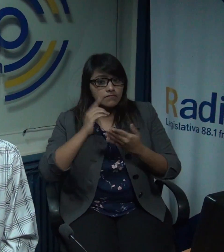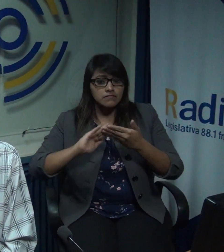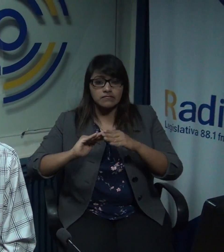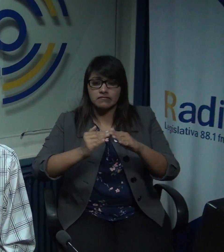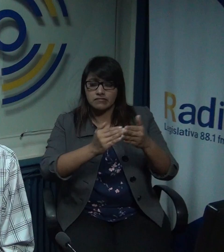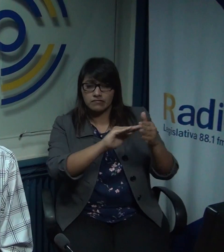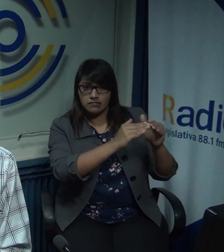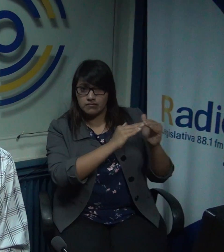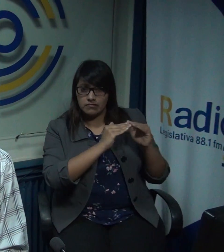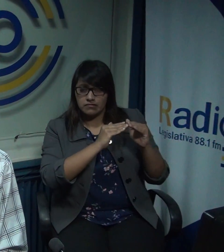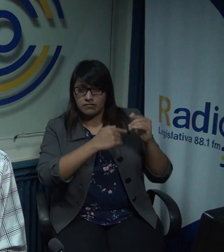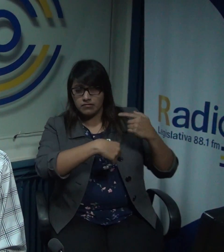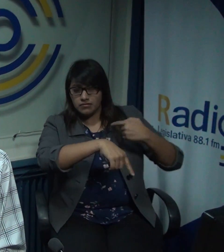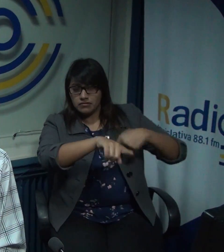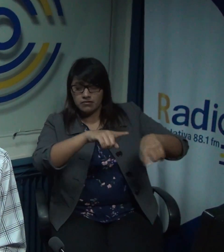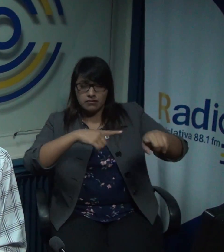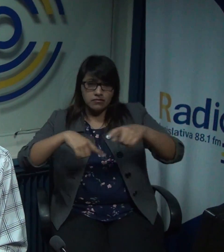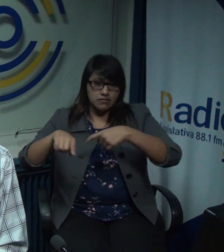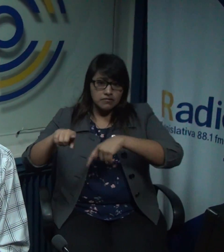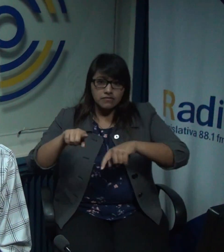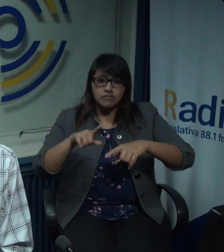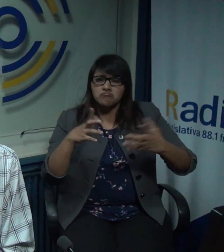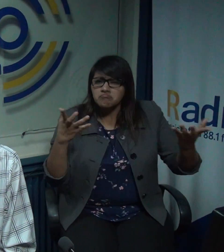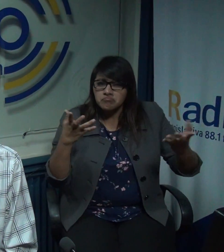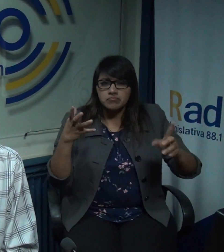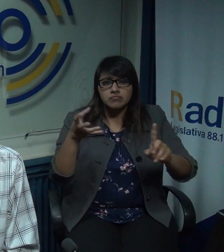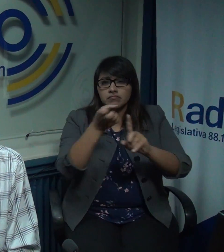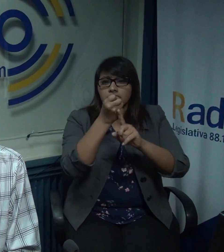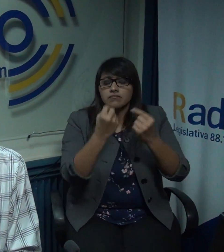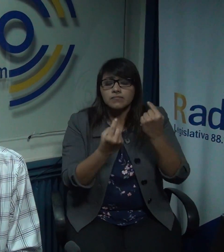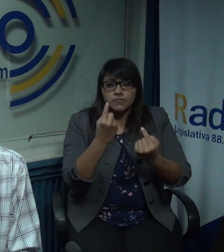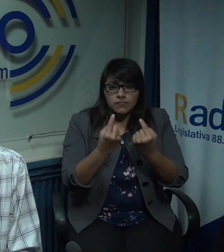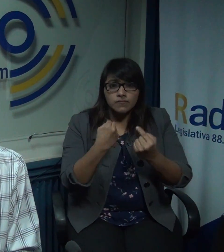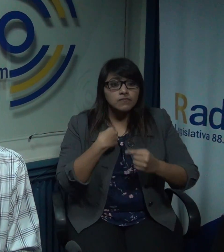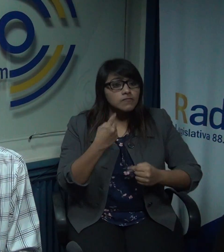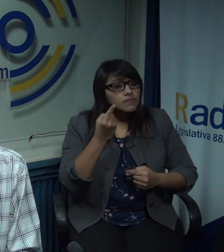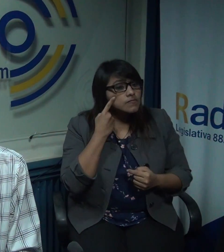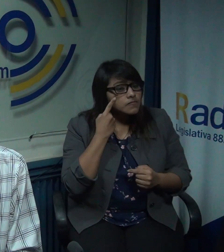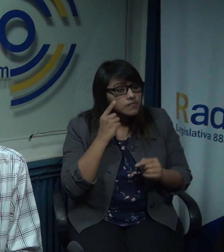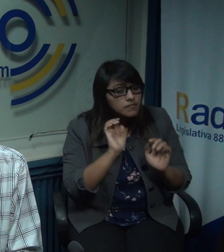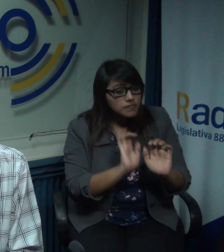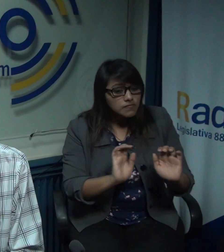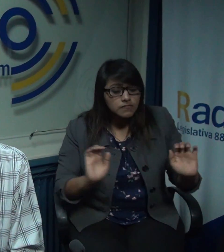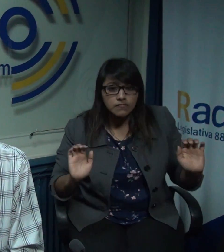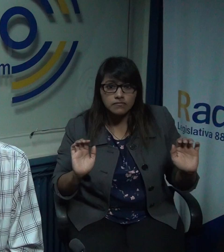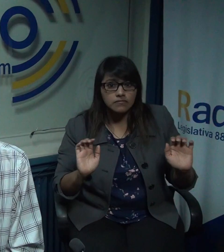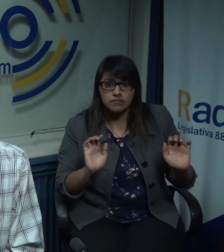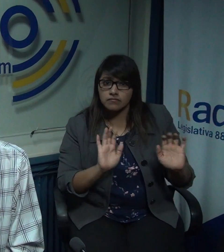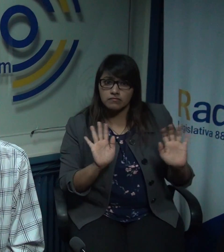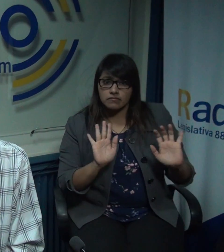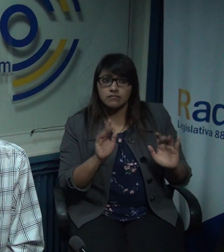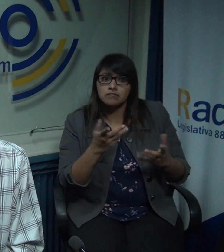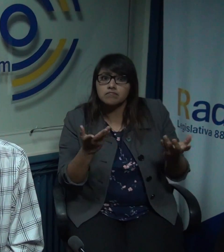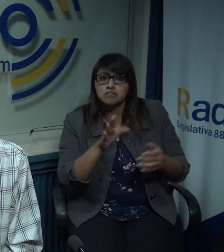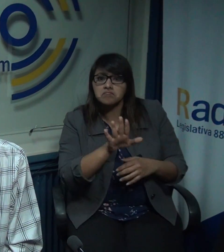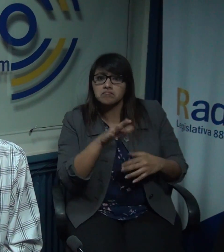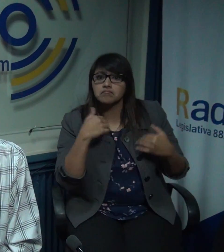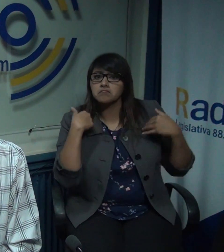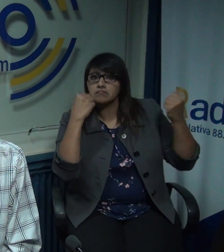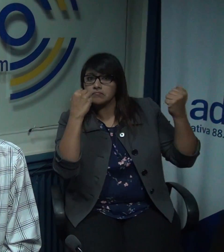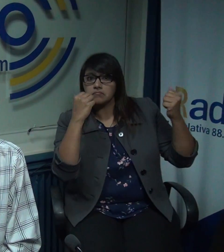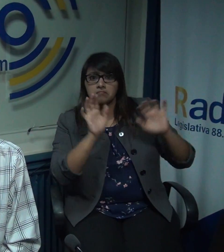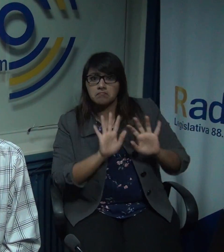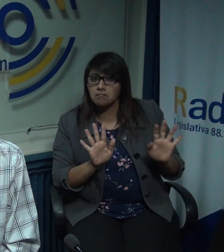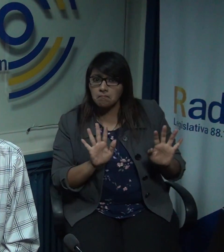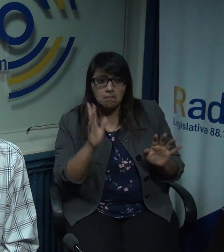los caseríos, donde lo que se busca es cuidar tanto al niño para que no le pase nada, pero no se preocupa por su salud, por